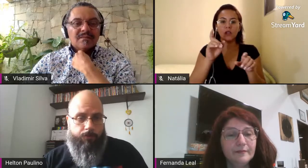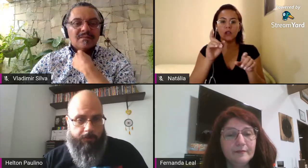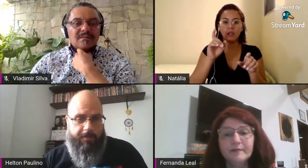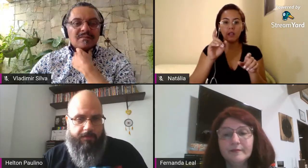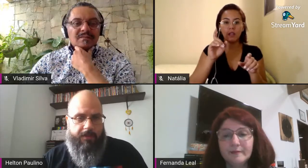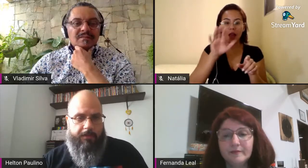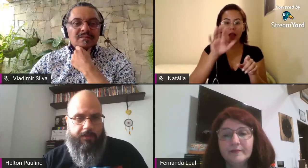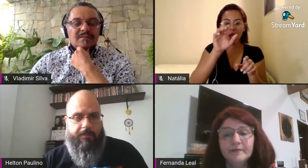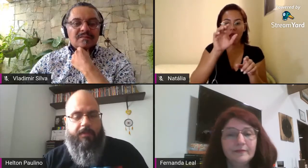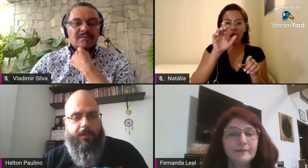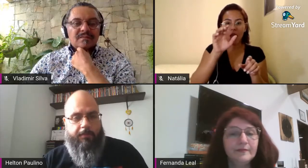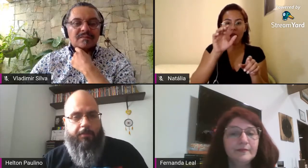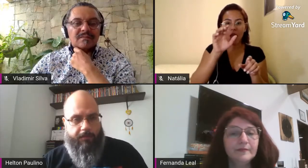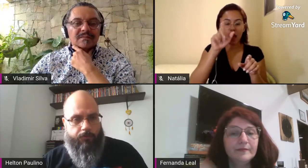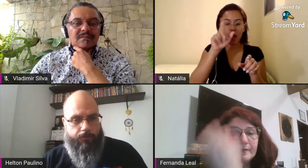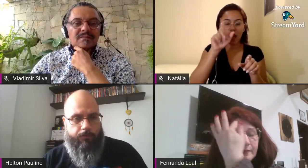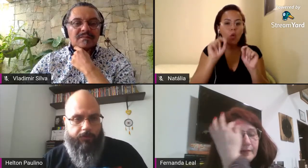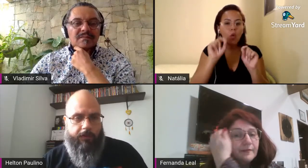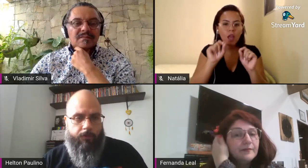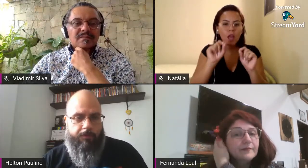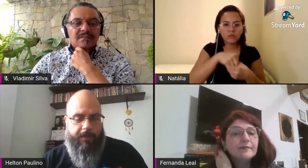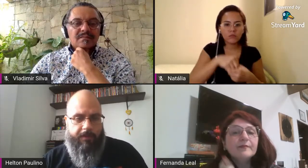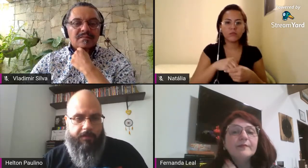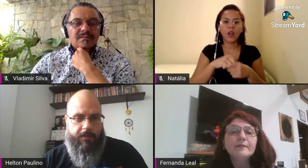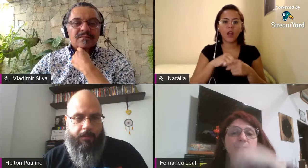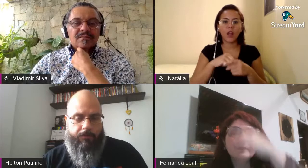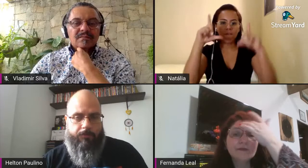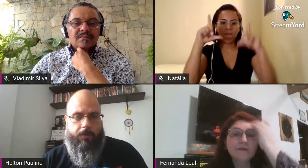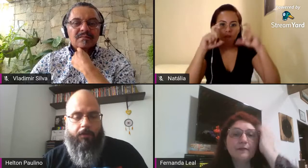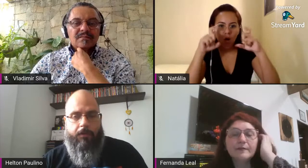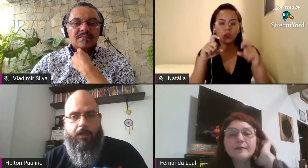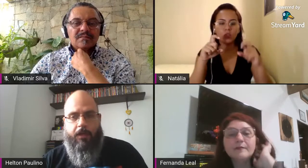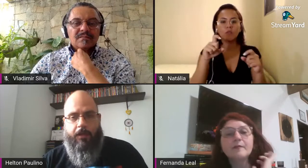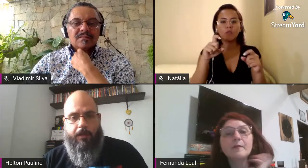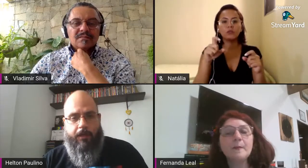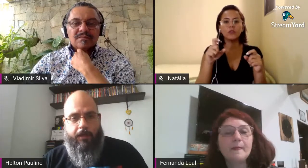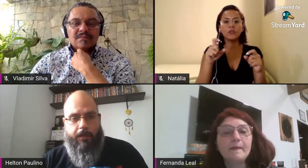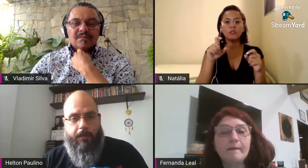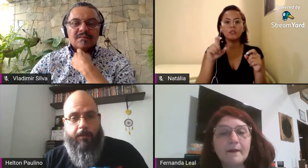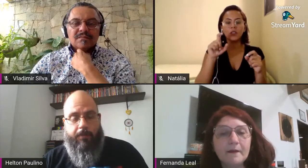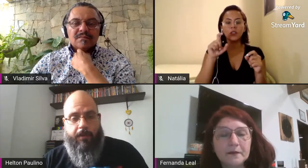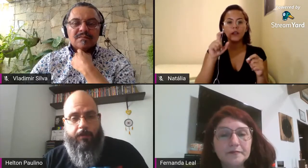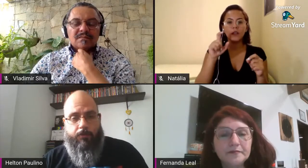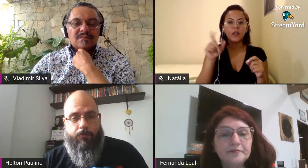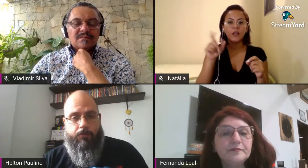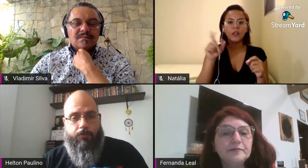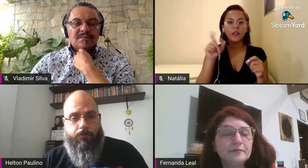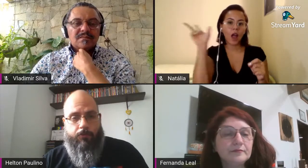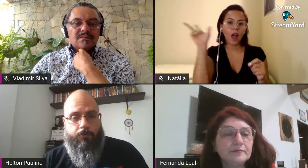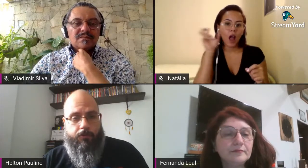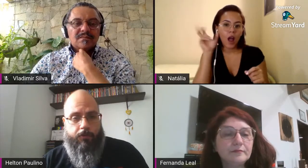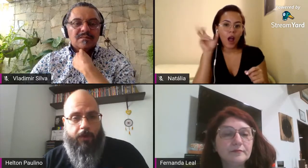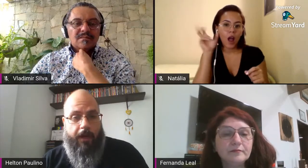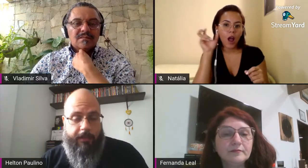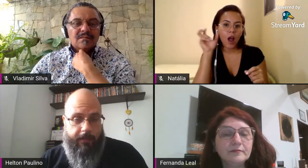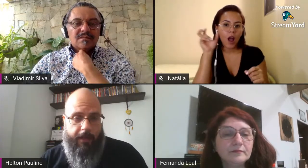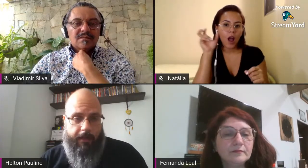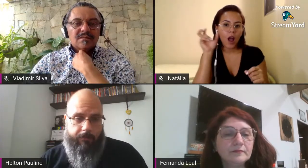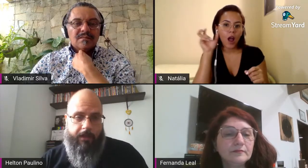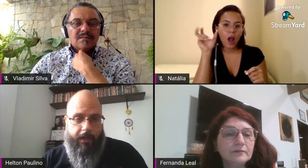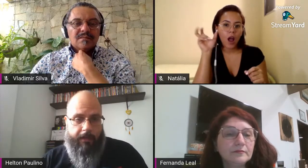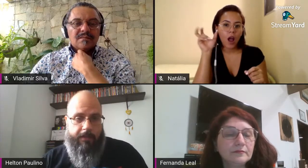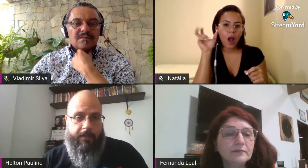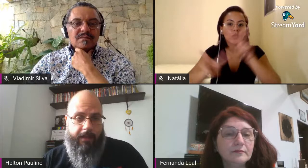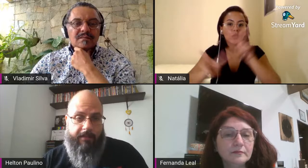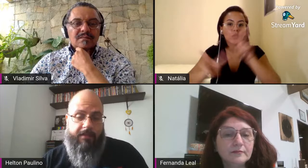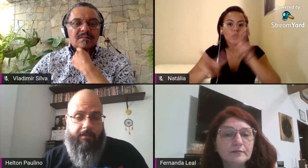não é um curso especificamente de cinema, mas é um curso com experiências em audiovisual, e também a área de